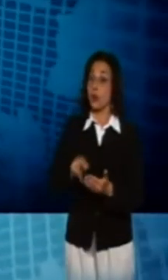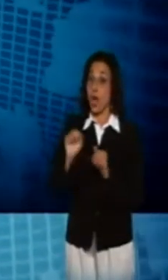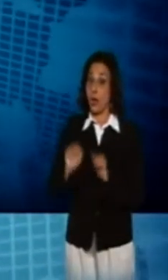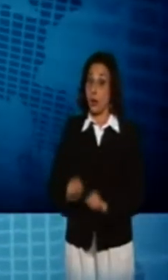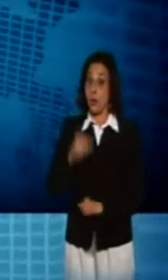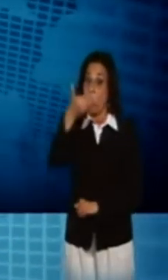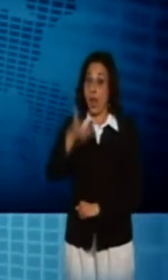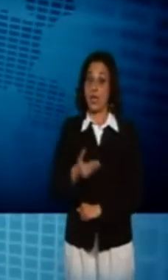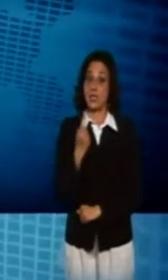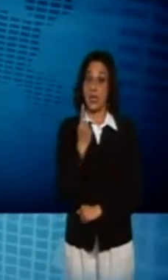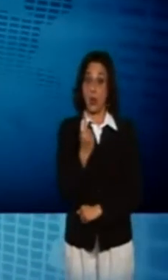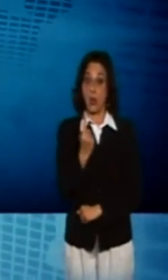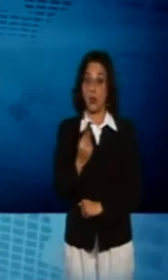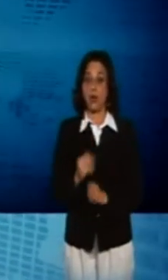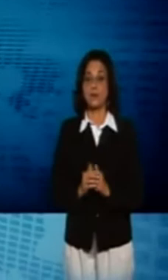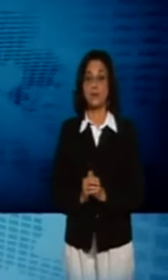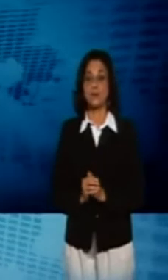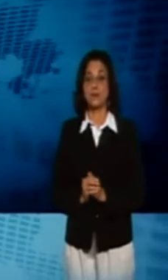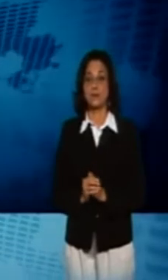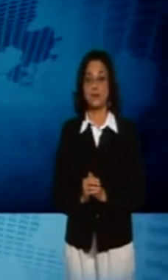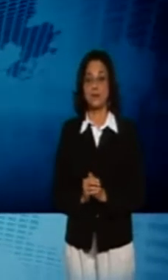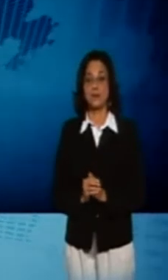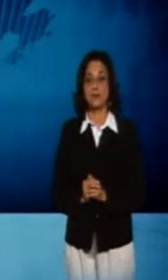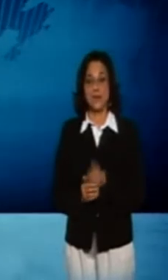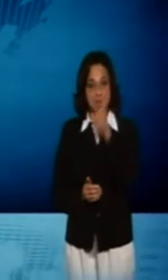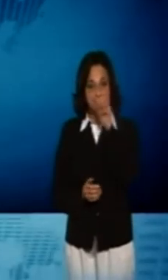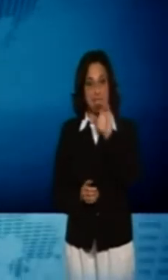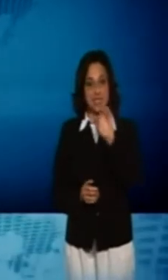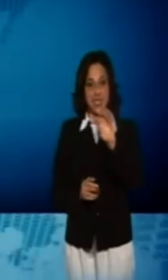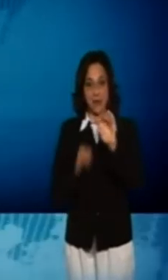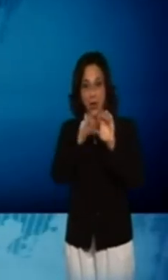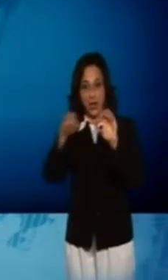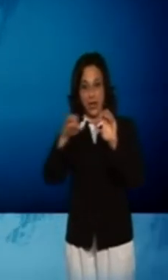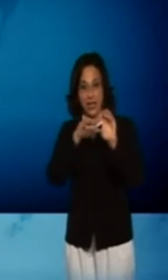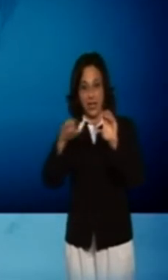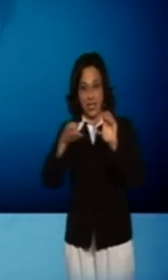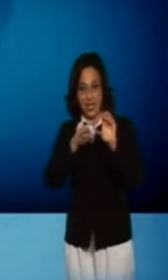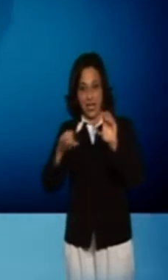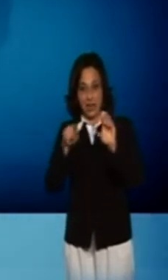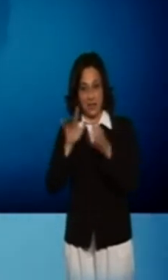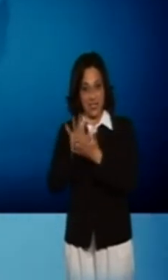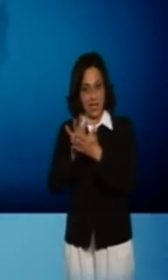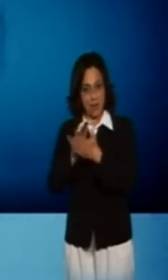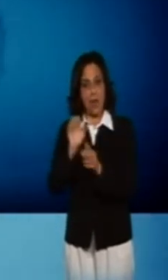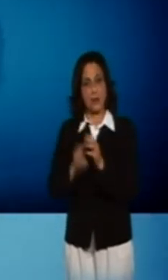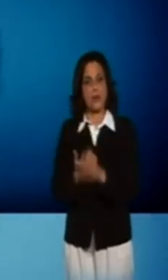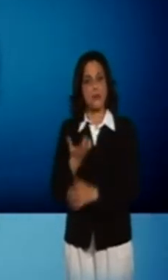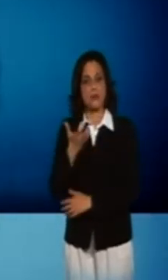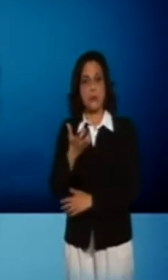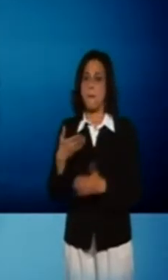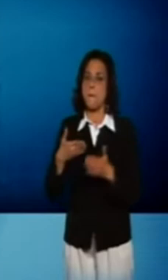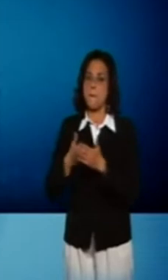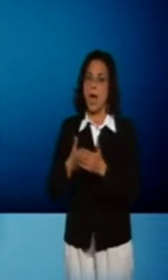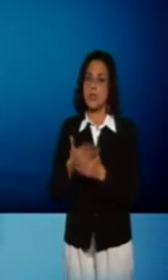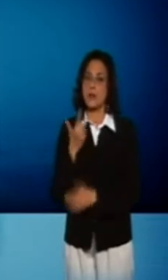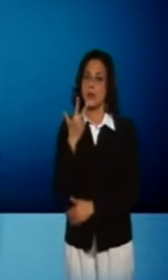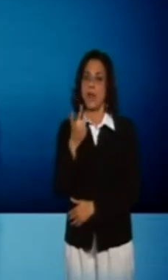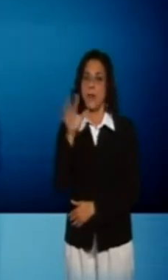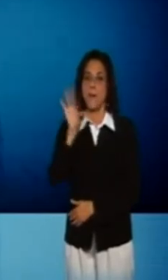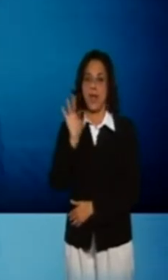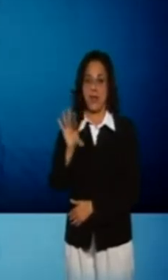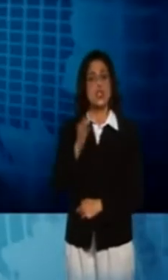si possono indicare fino a un massimo di tre preferenze per candidati compresi nella lista votata non c'è